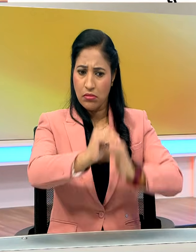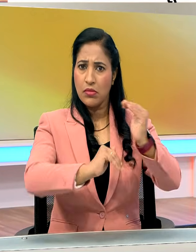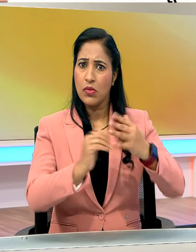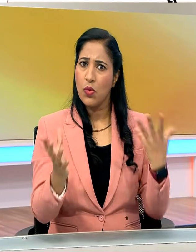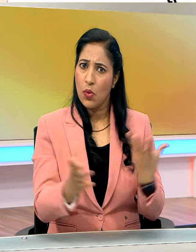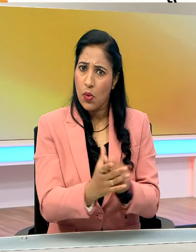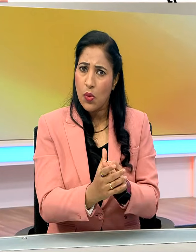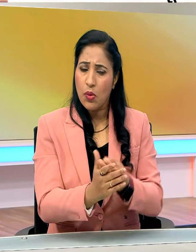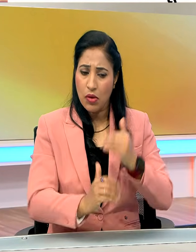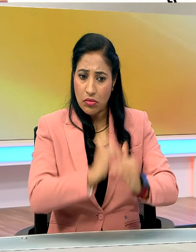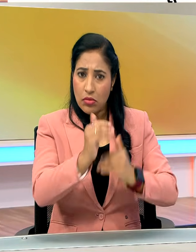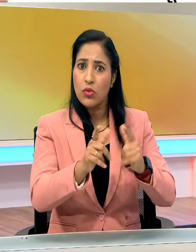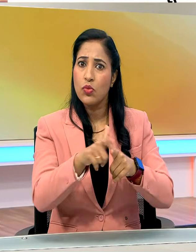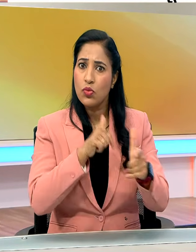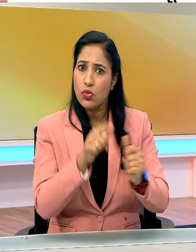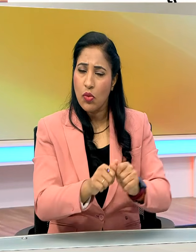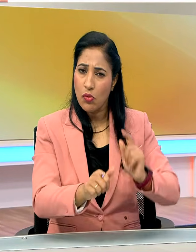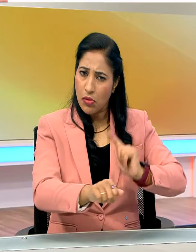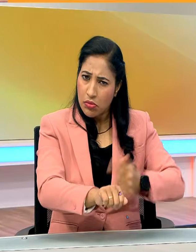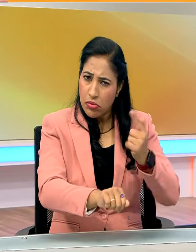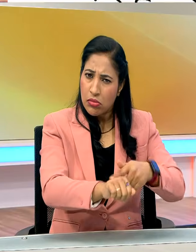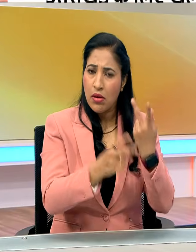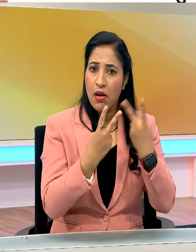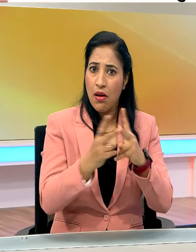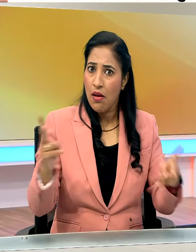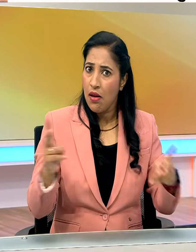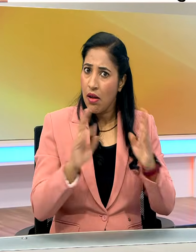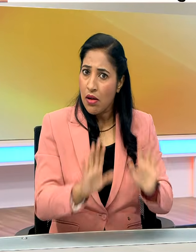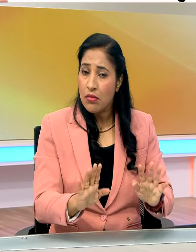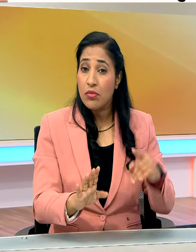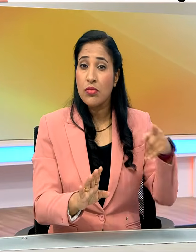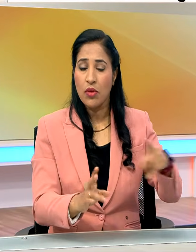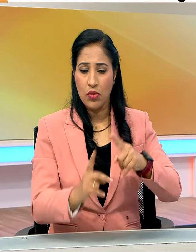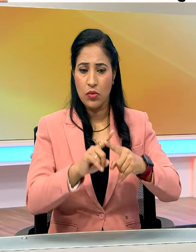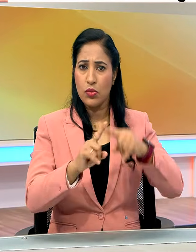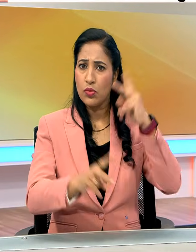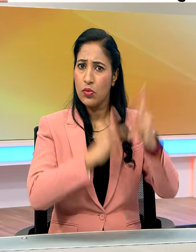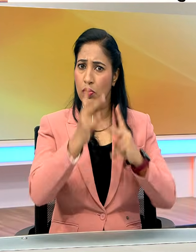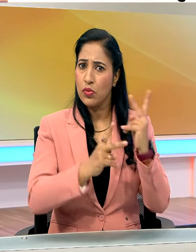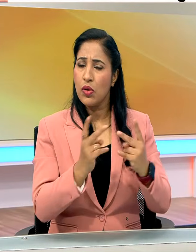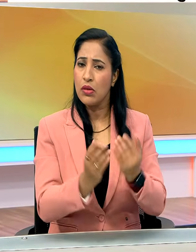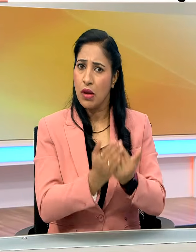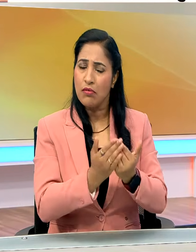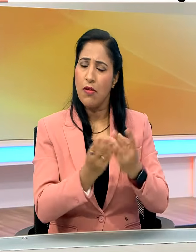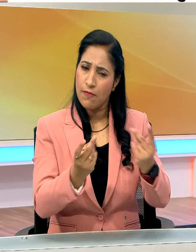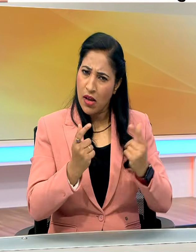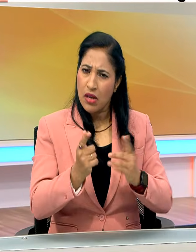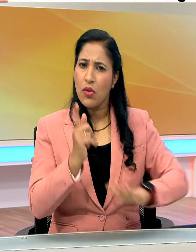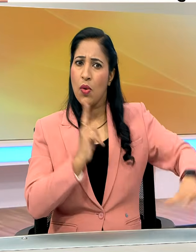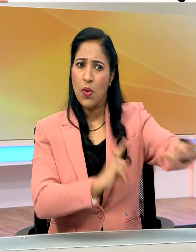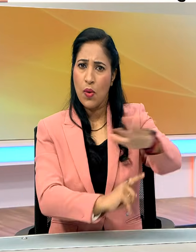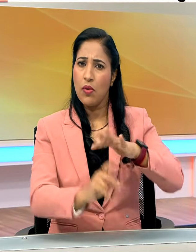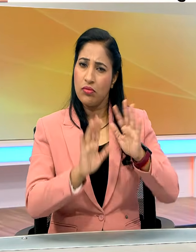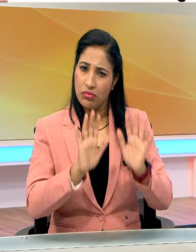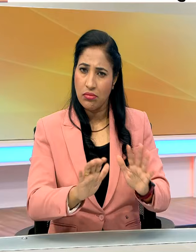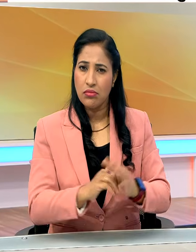के साथ साथ रोजगार को निर्माण करने वाला और पर्यटन को गतिशीलता देने वाला ऐसा प्रकल्प है।